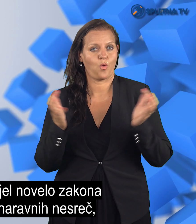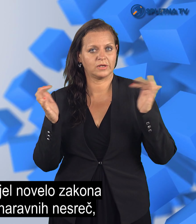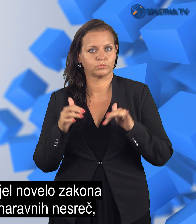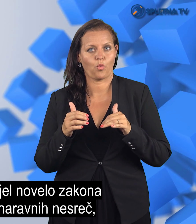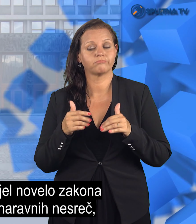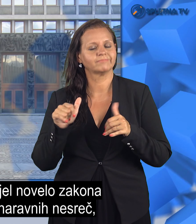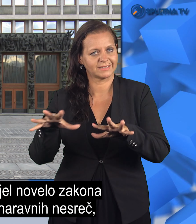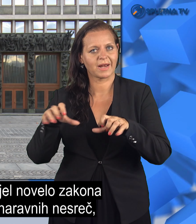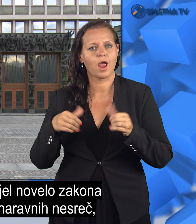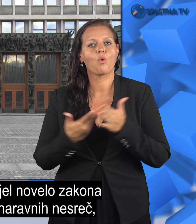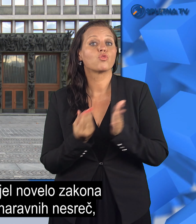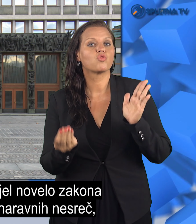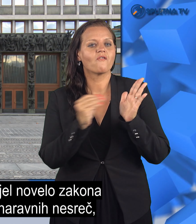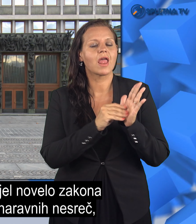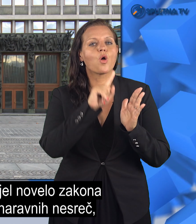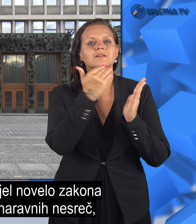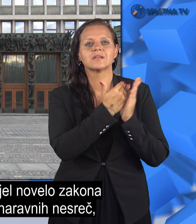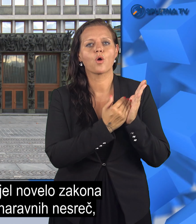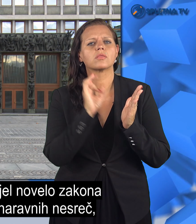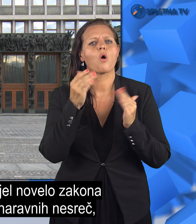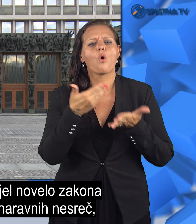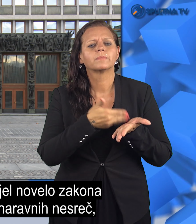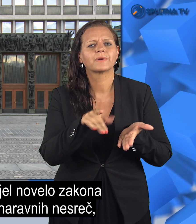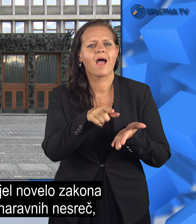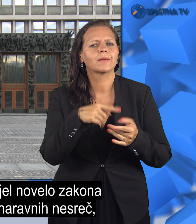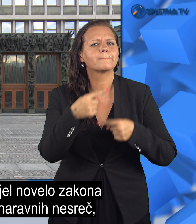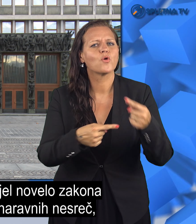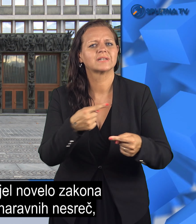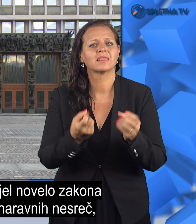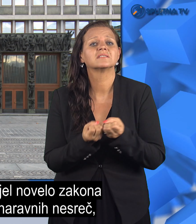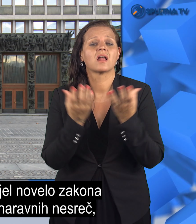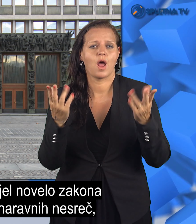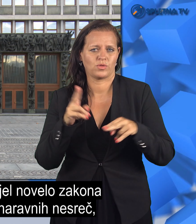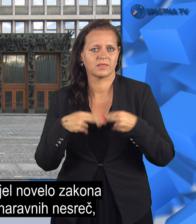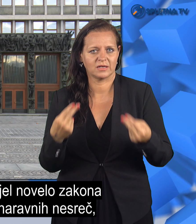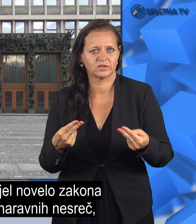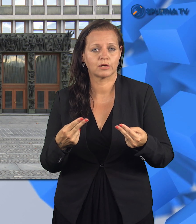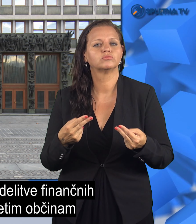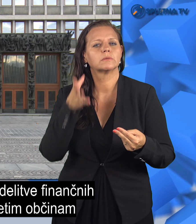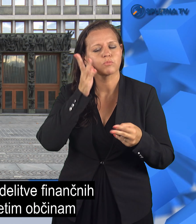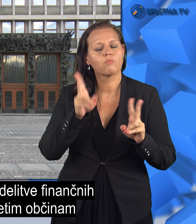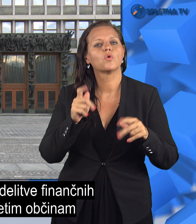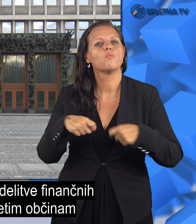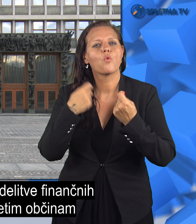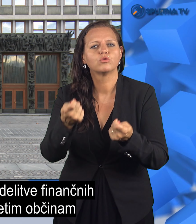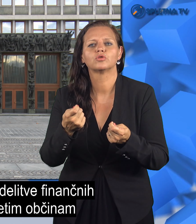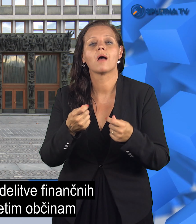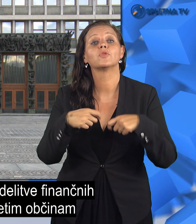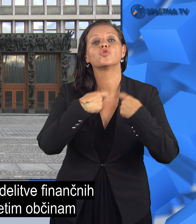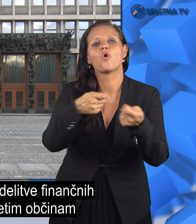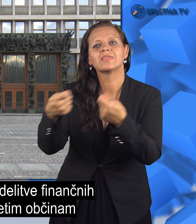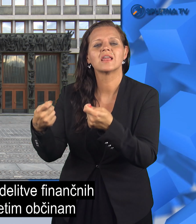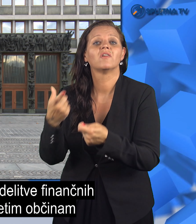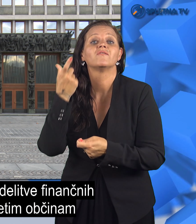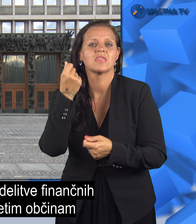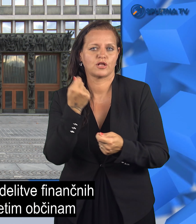Državni zbor je sprejel novelo zakona o odpravi posledic naravnih nesreč, ki bo omogočila dodelitve finančnih sredstev